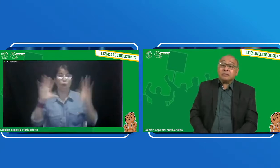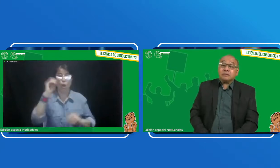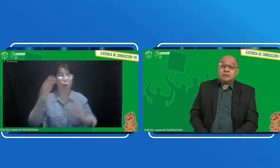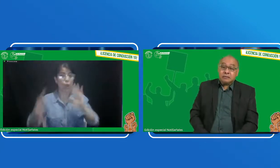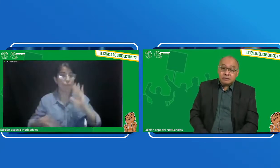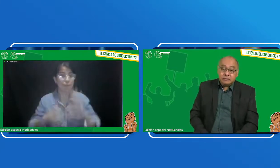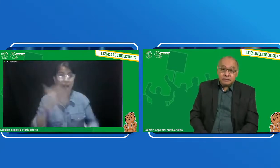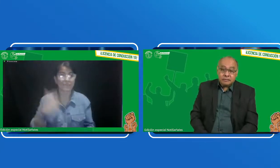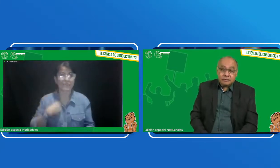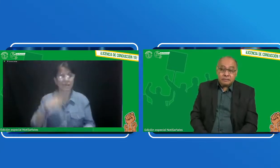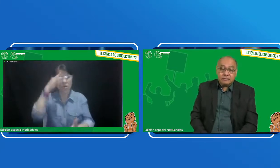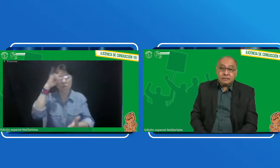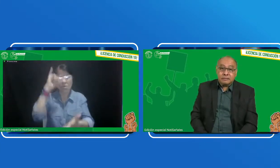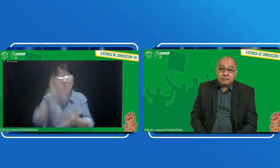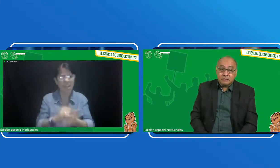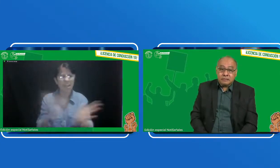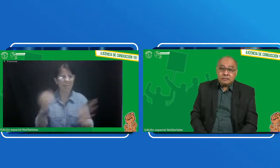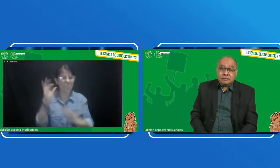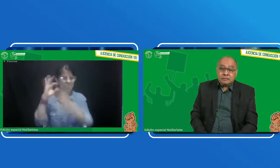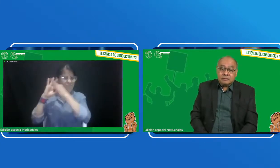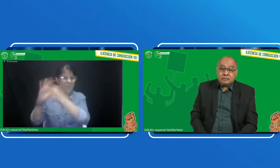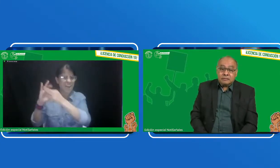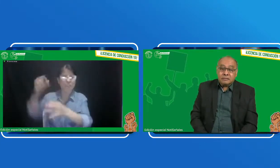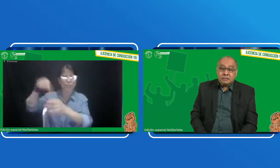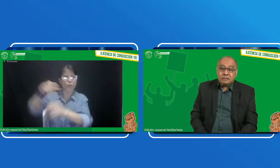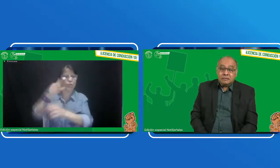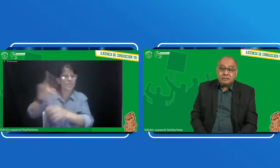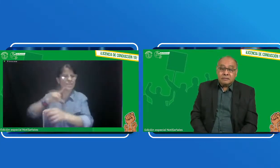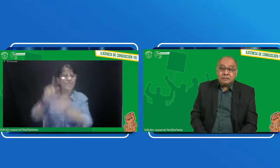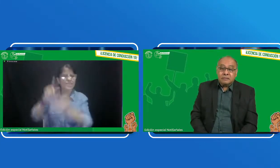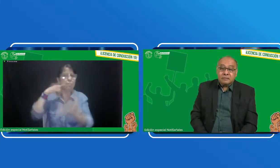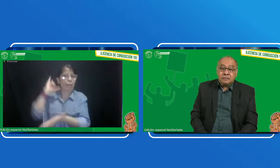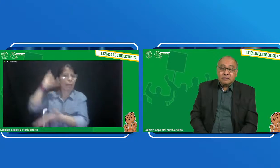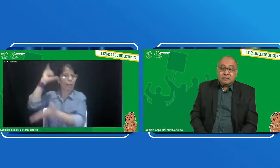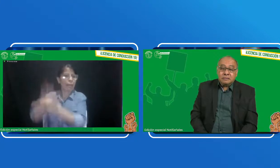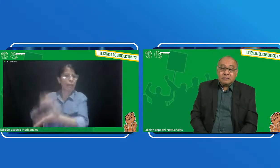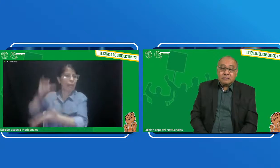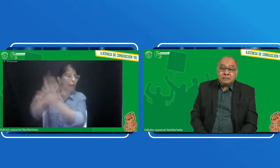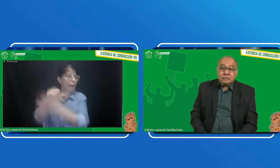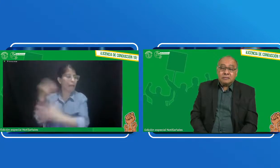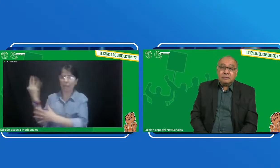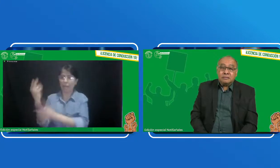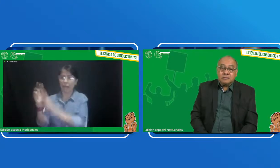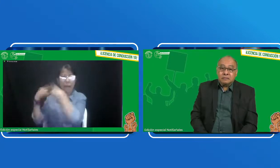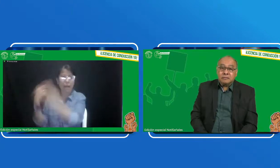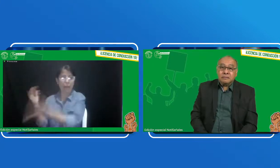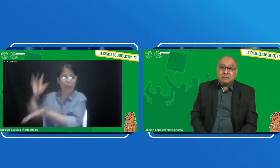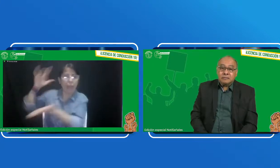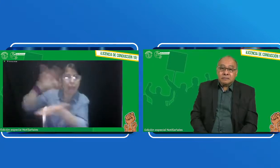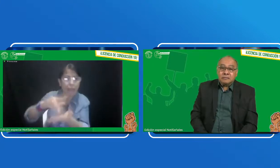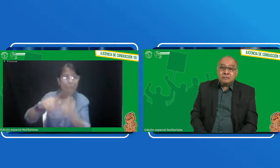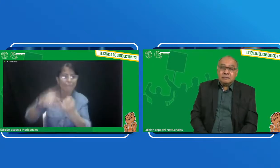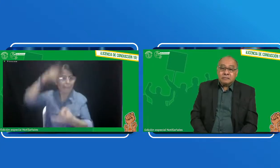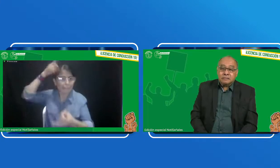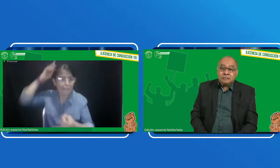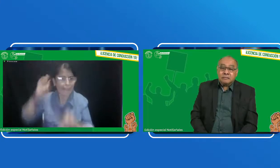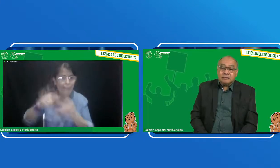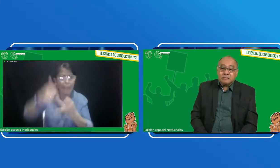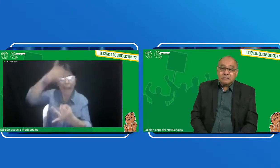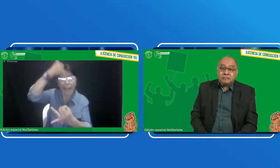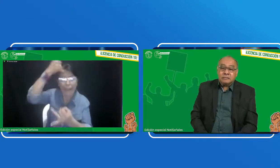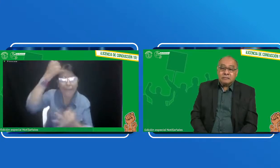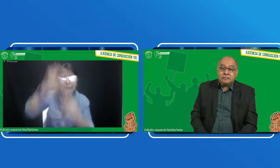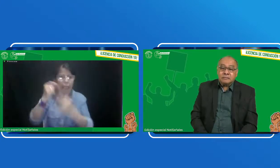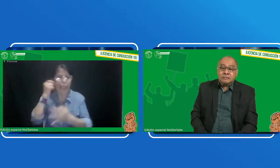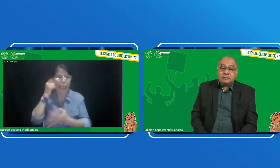venimos durante todo este tiempo, ¿no? Claro, no es fácil. Ustedes creen que FENASCOL pues son los mismos